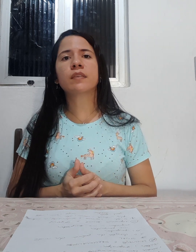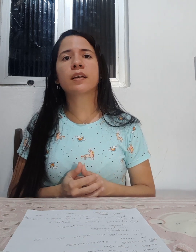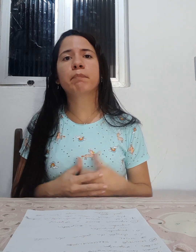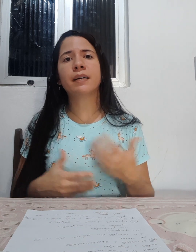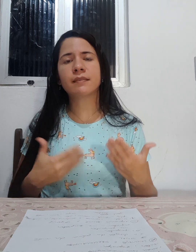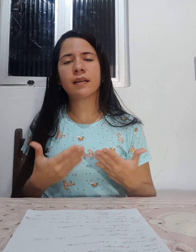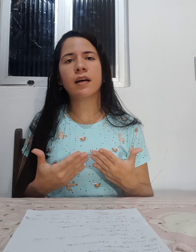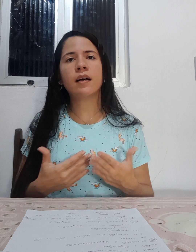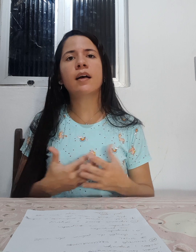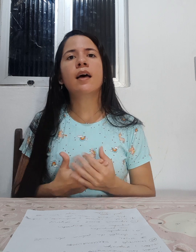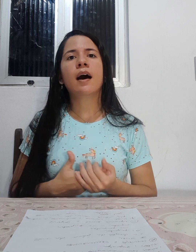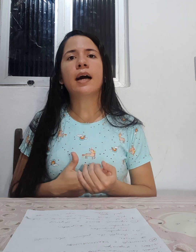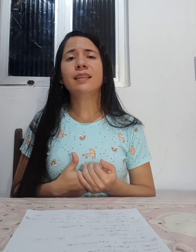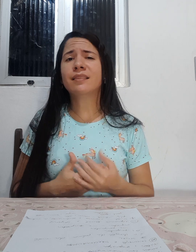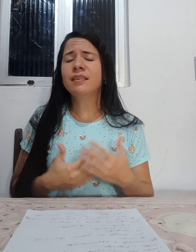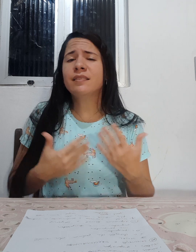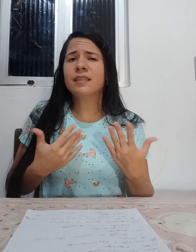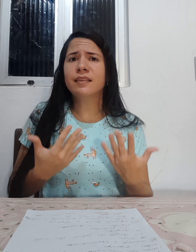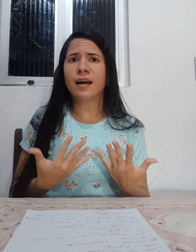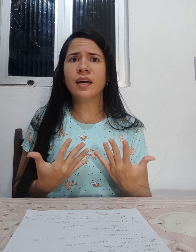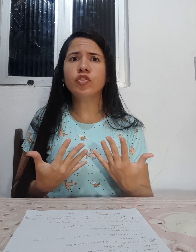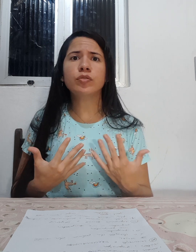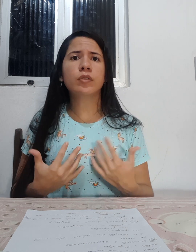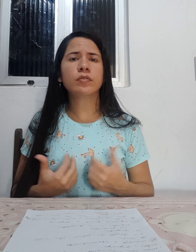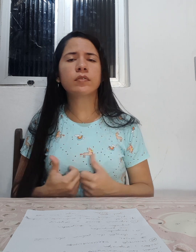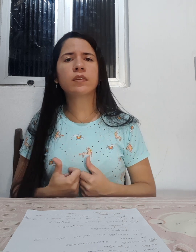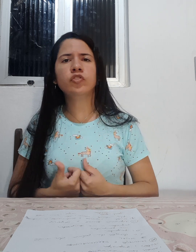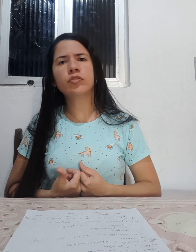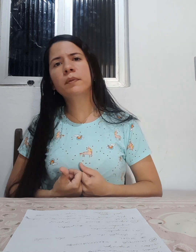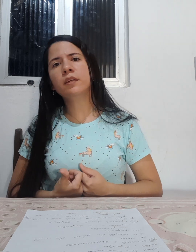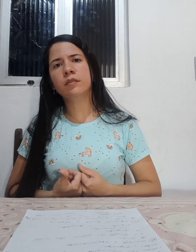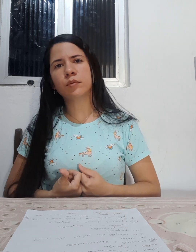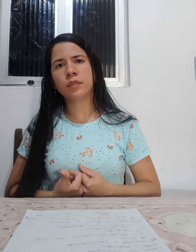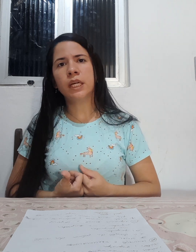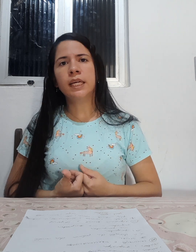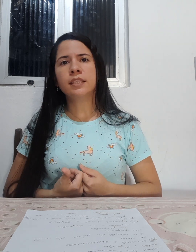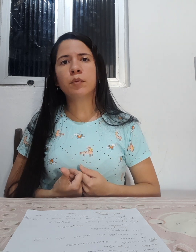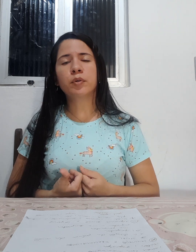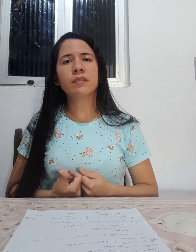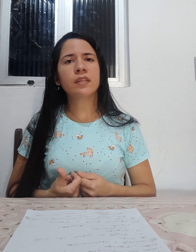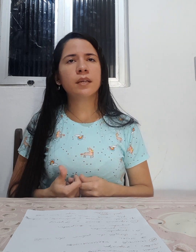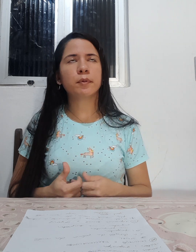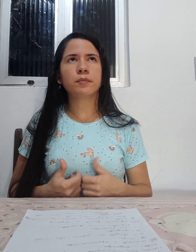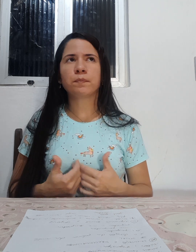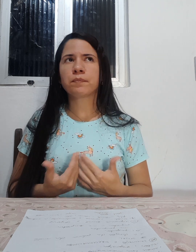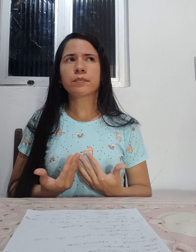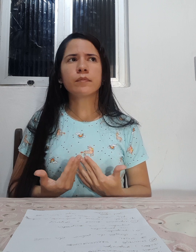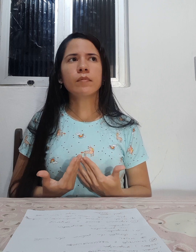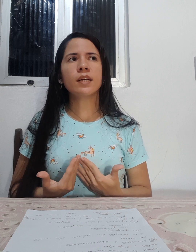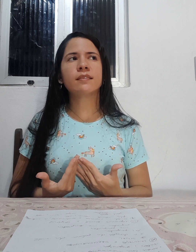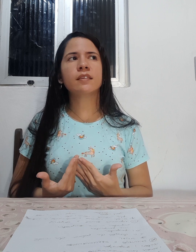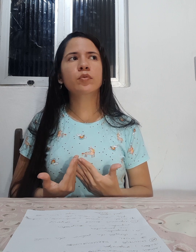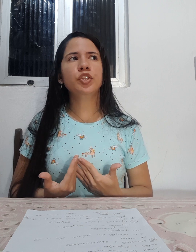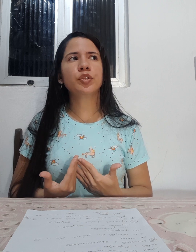consegue passar a intensidade do nosso sentimento. Então, por exemplo, se eu